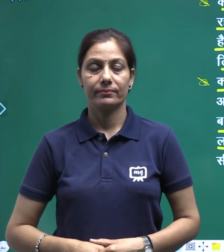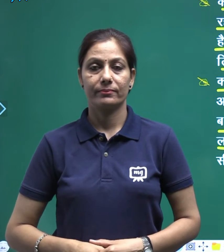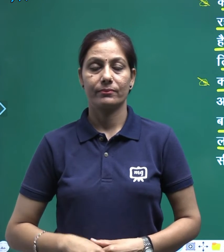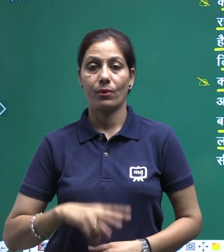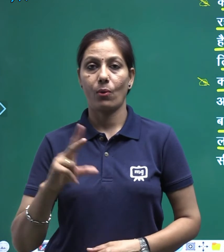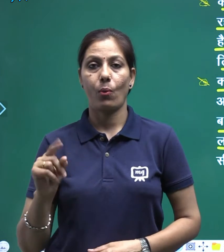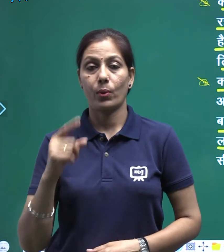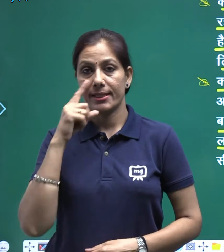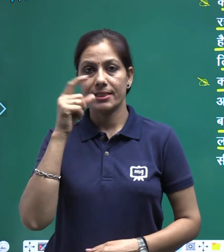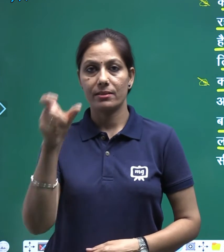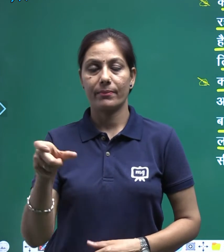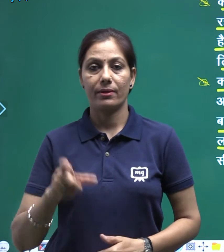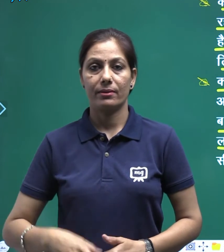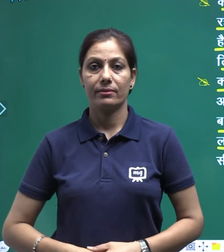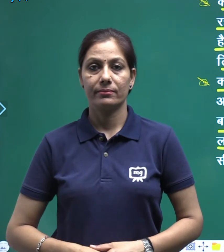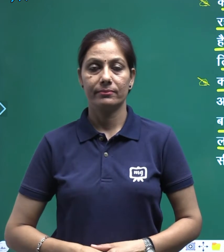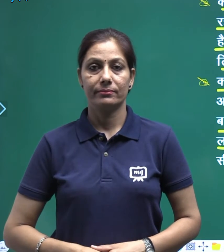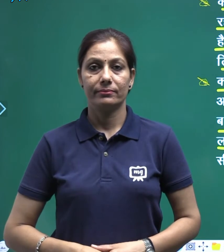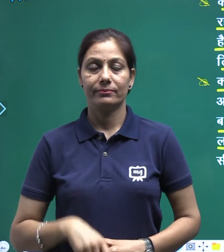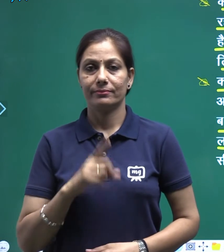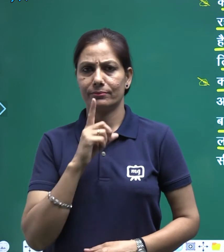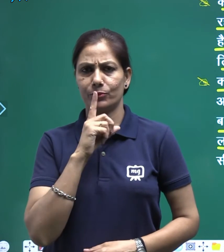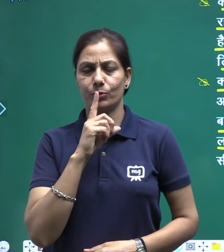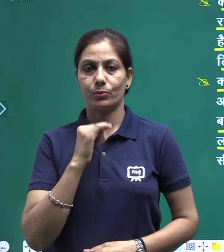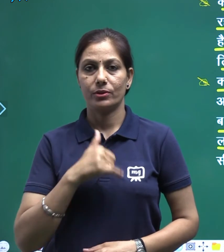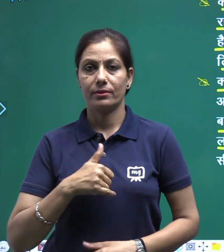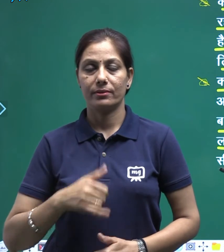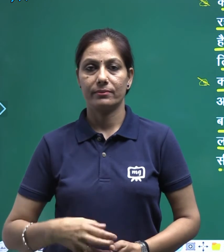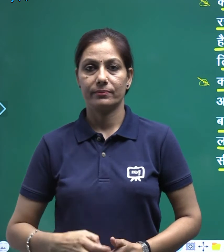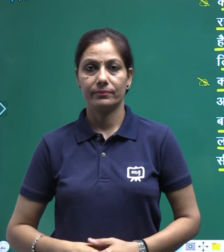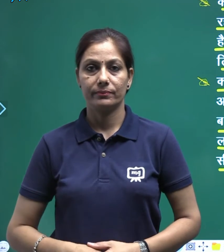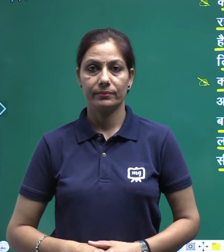और चंपा चुप सी हो जाती है।